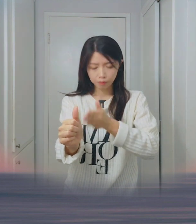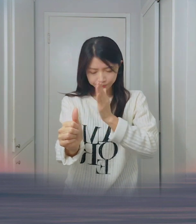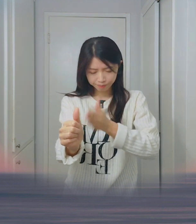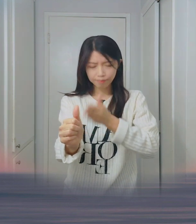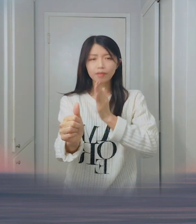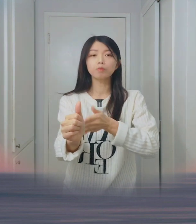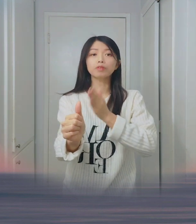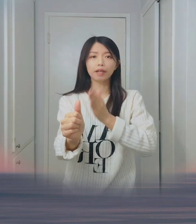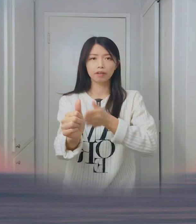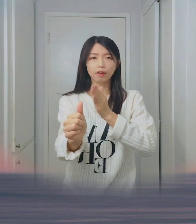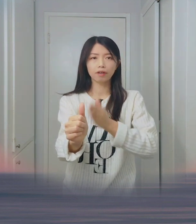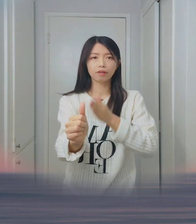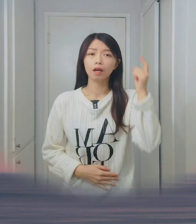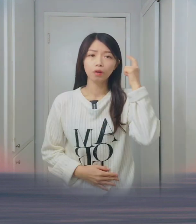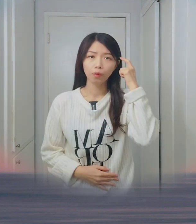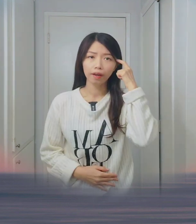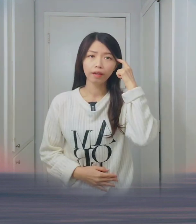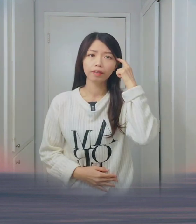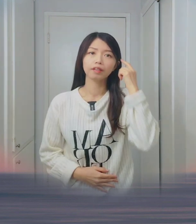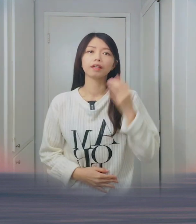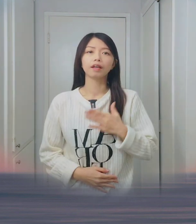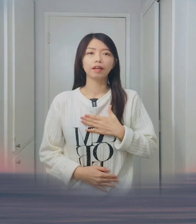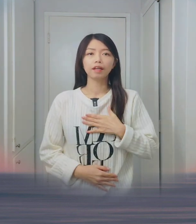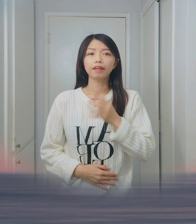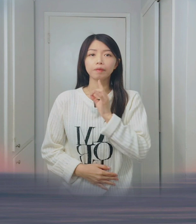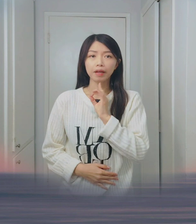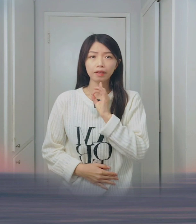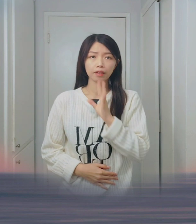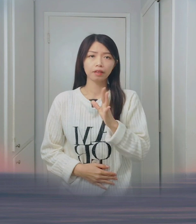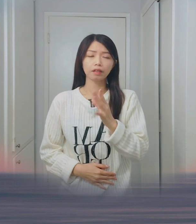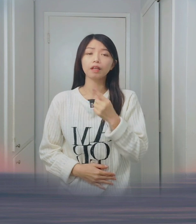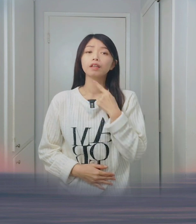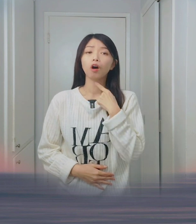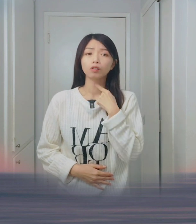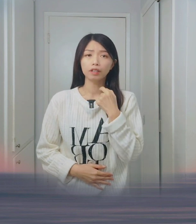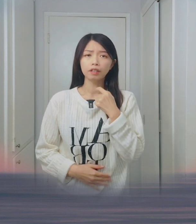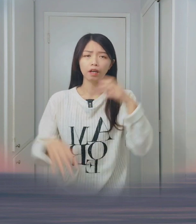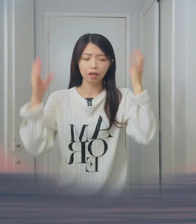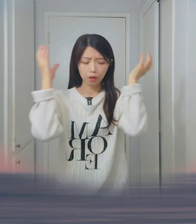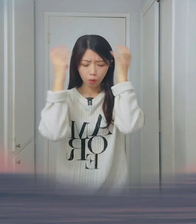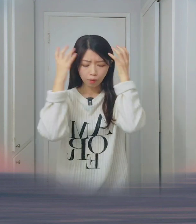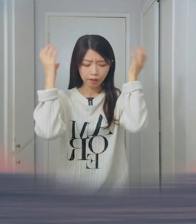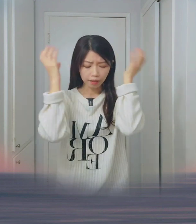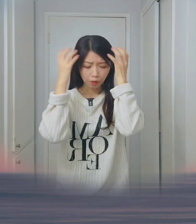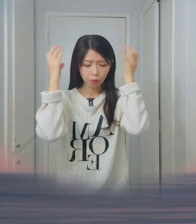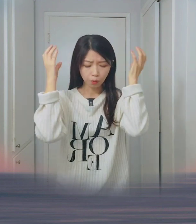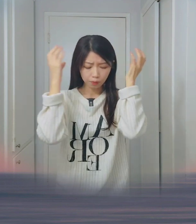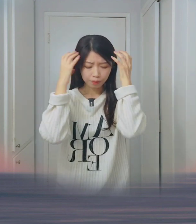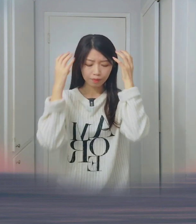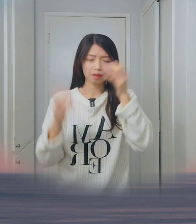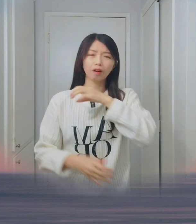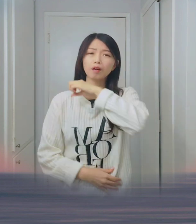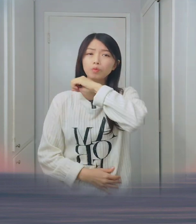위아래로. 부탁하는 거예요. 왜 나만 겪는